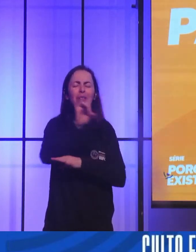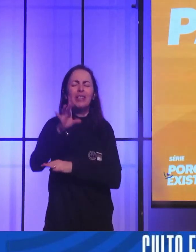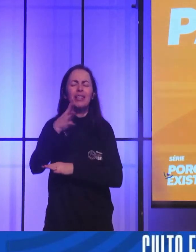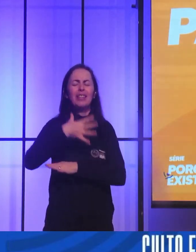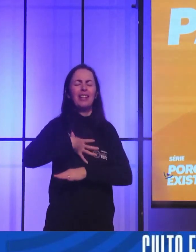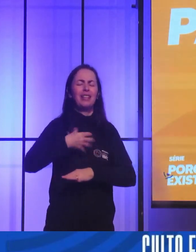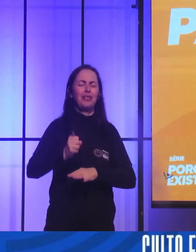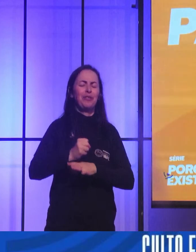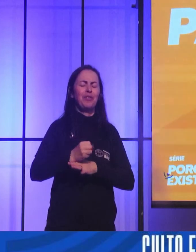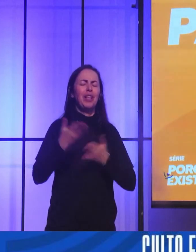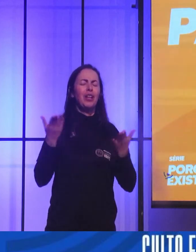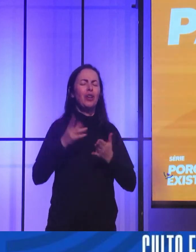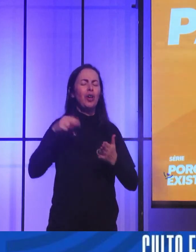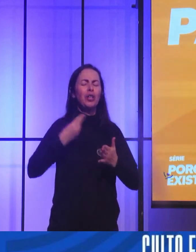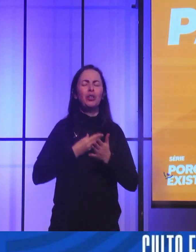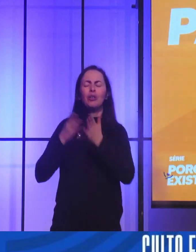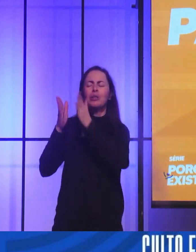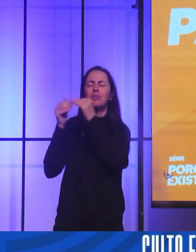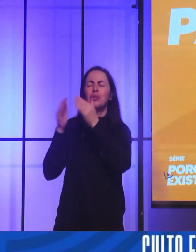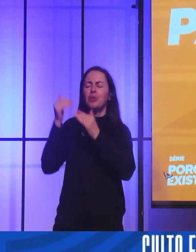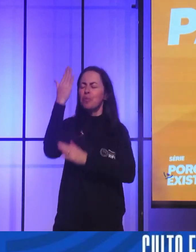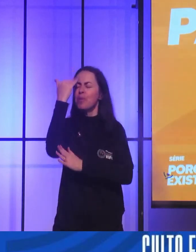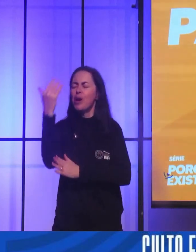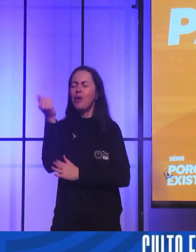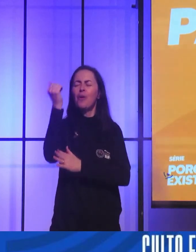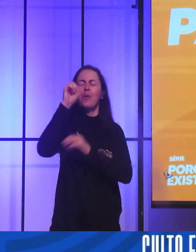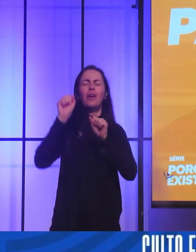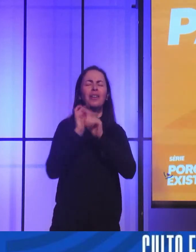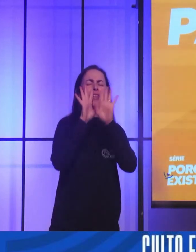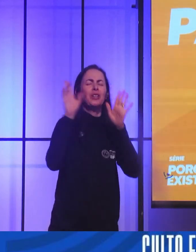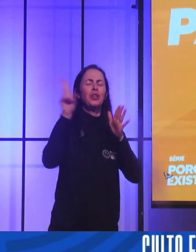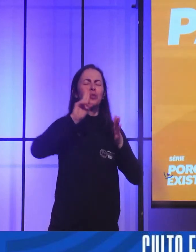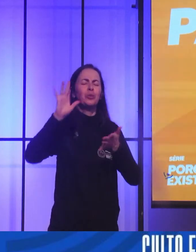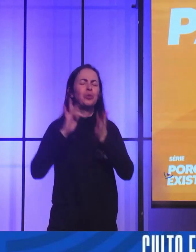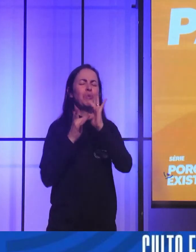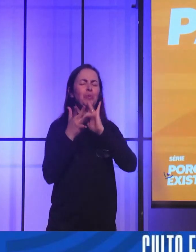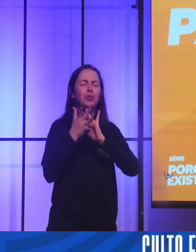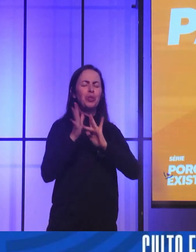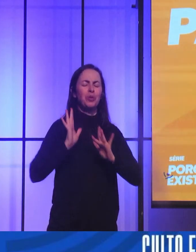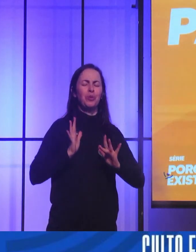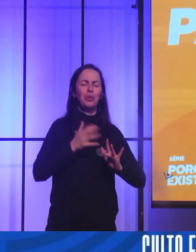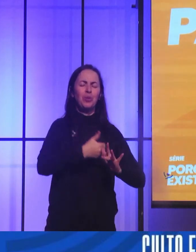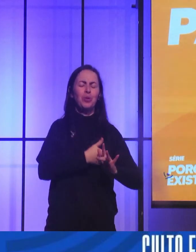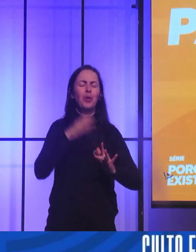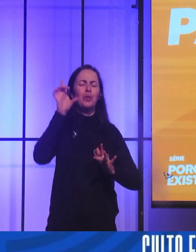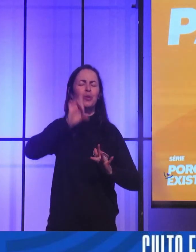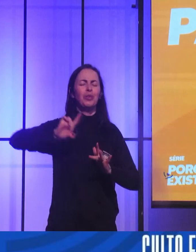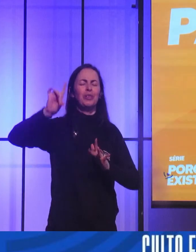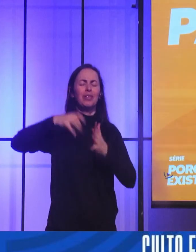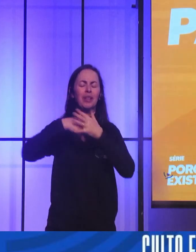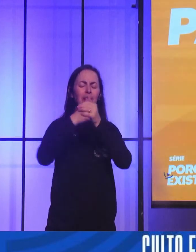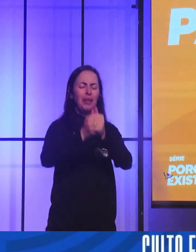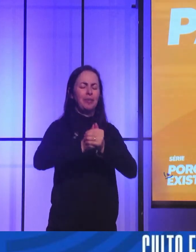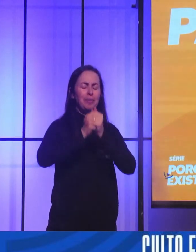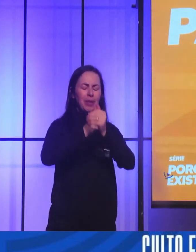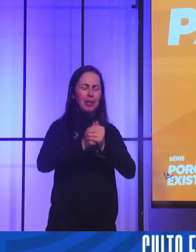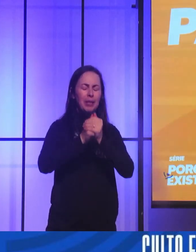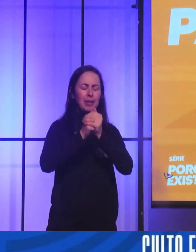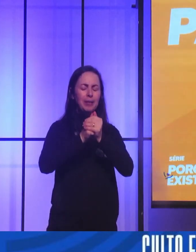o que nós Te pedimos, para a honra, para a glória do nome de Jesus, o nosso Deus. Amém.